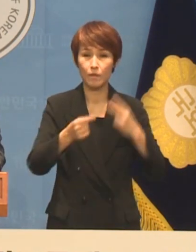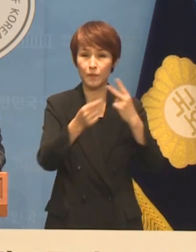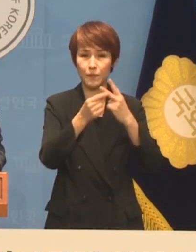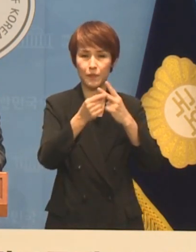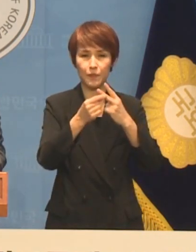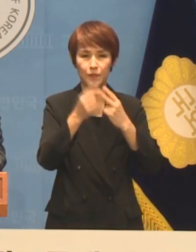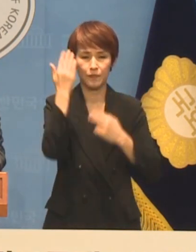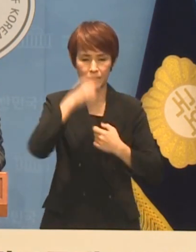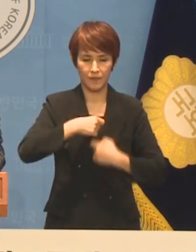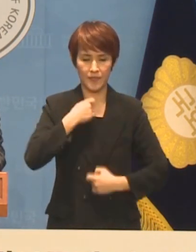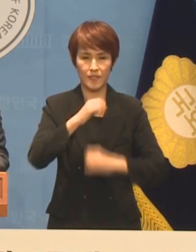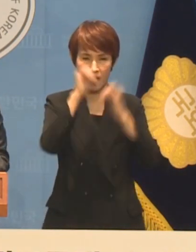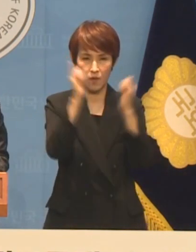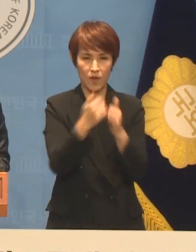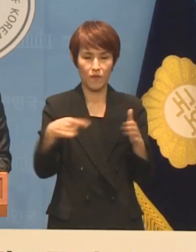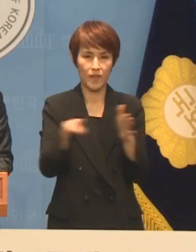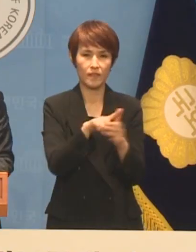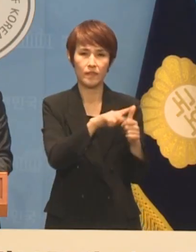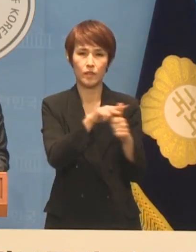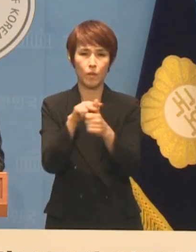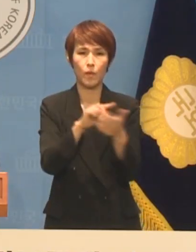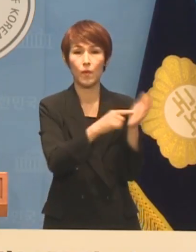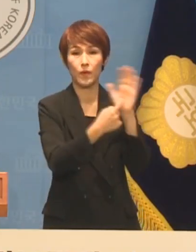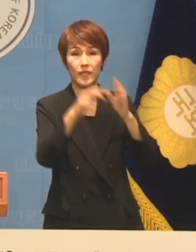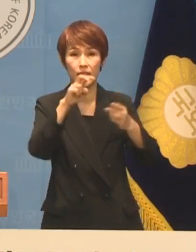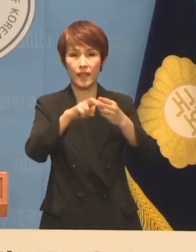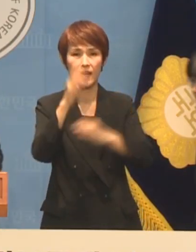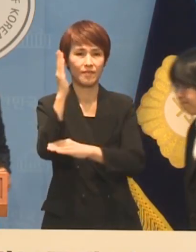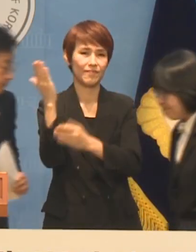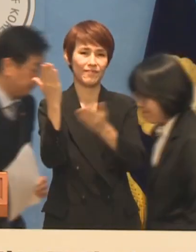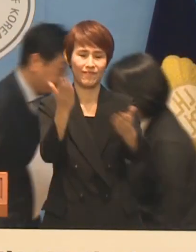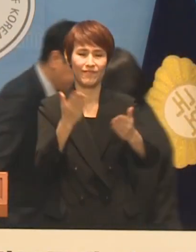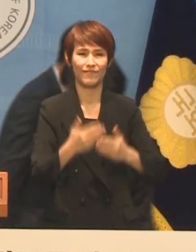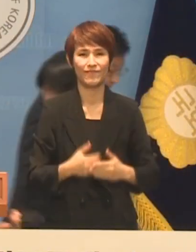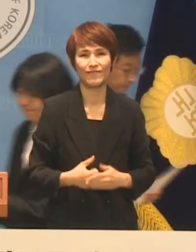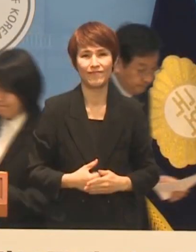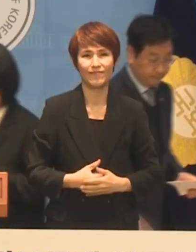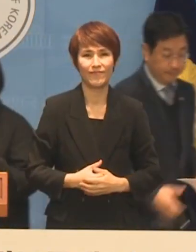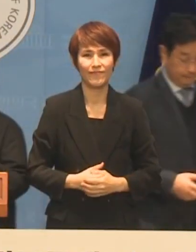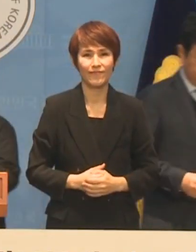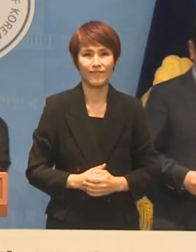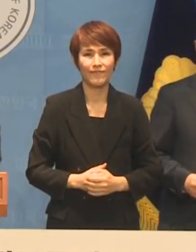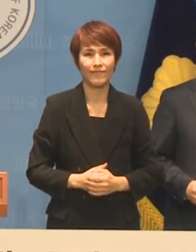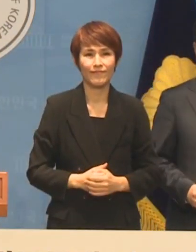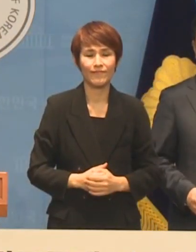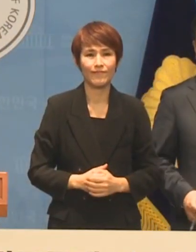투명사회를 위한 정보공개센터 정진임 소장님의 지지 발언이 있겠습니다.